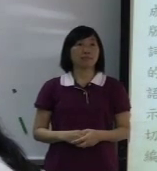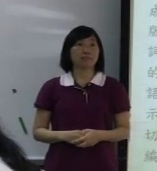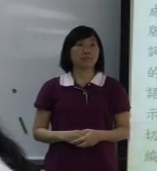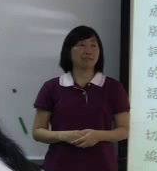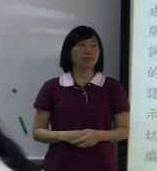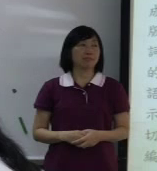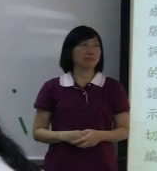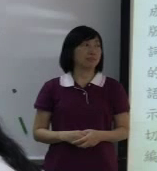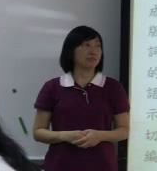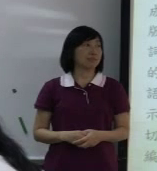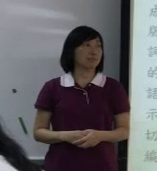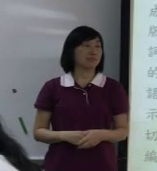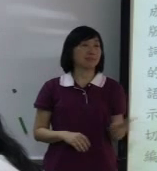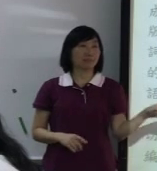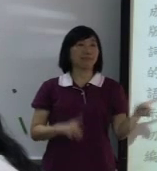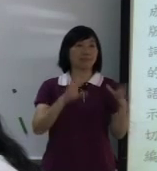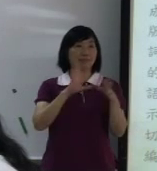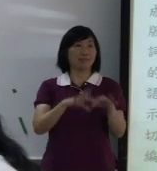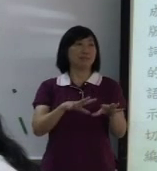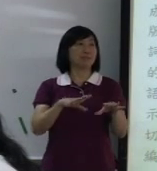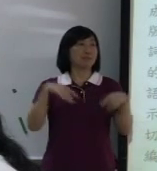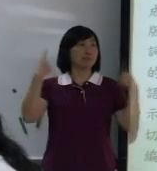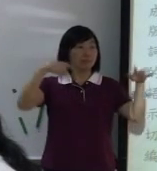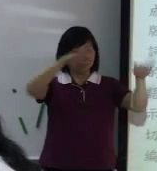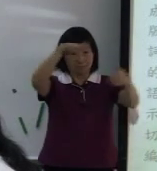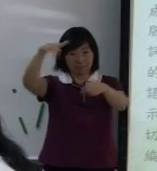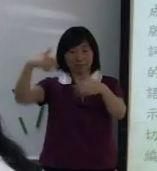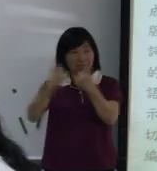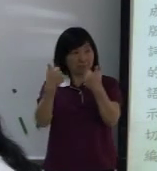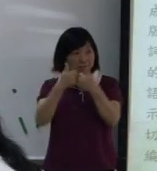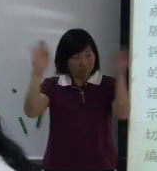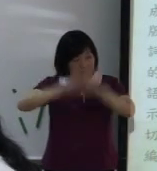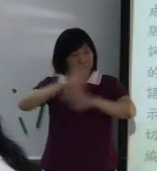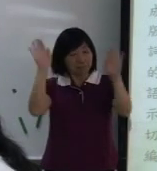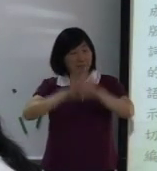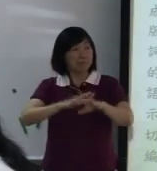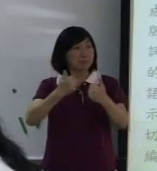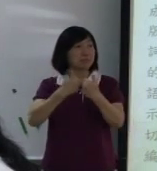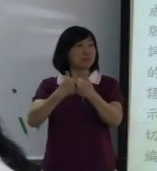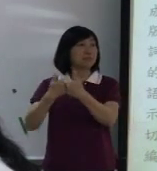半年里面我们就密集的召开会议，从早到晚